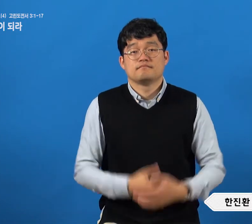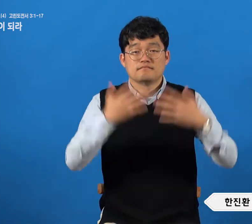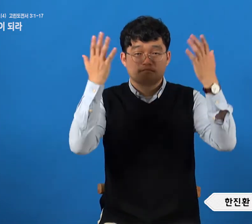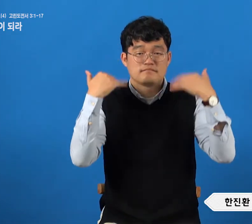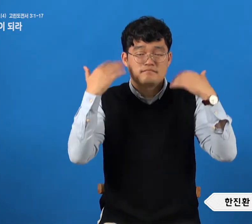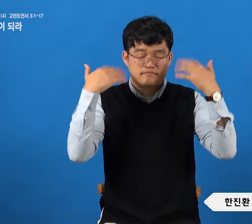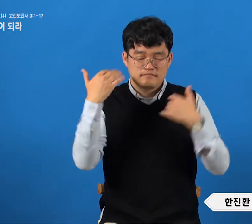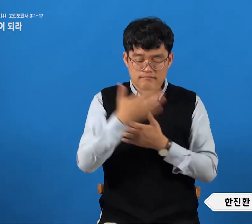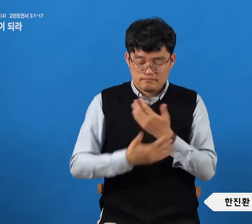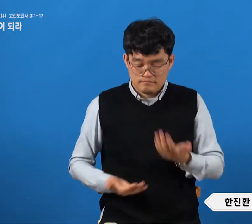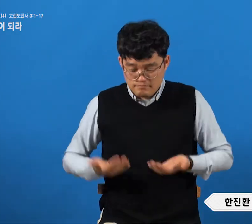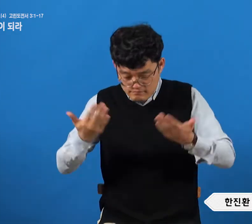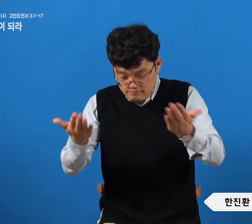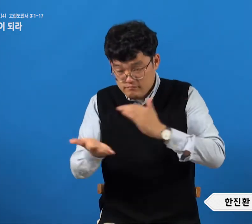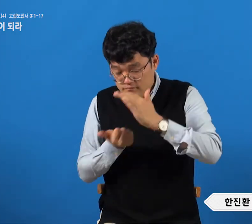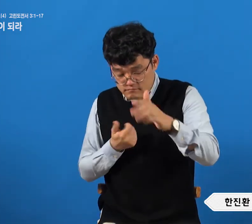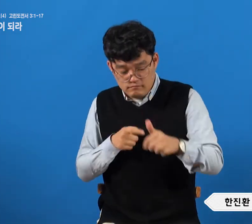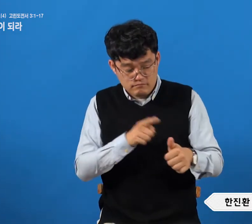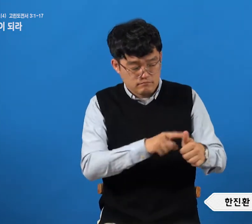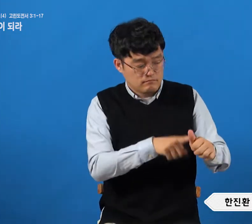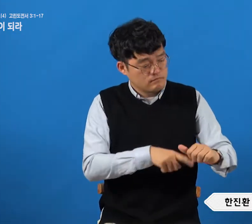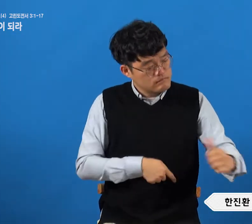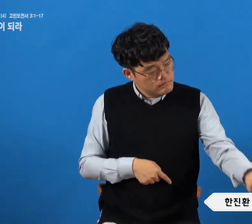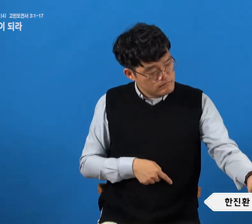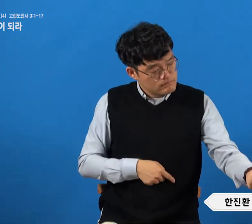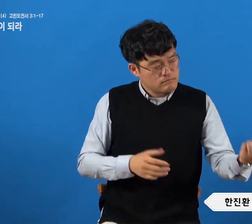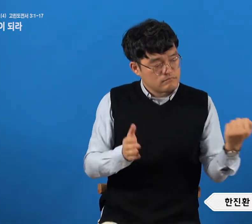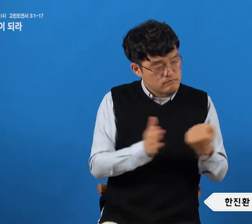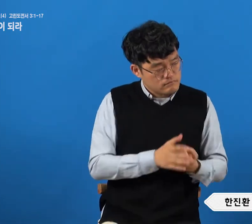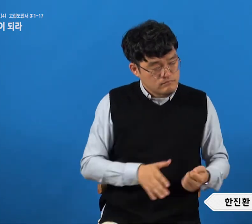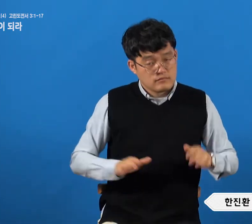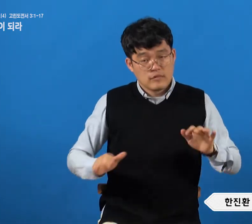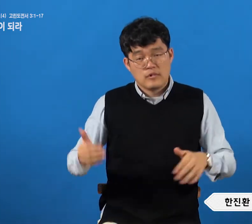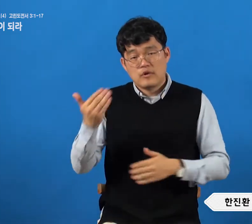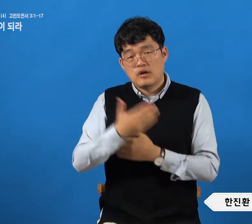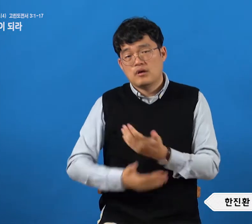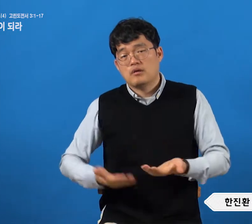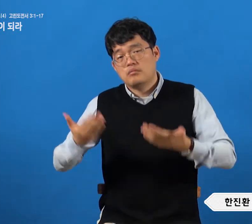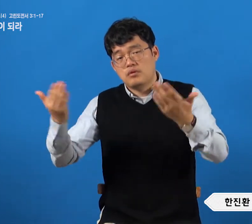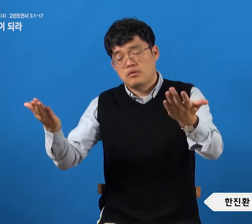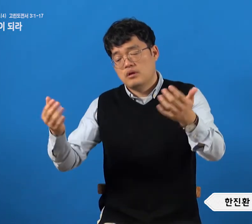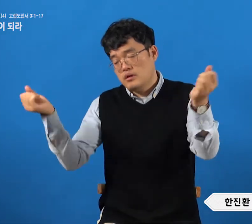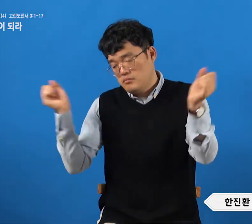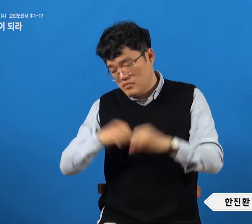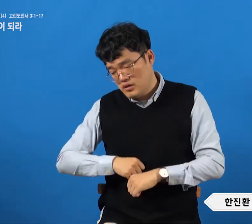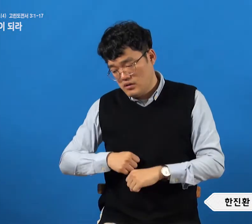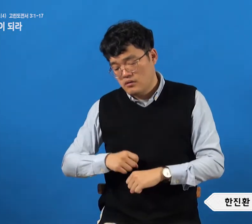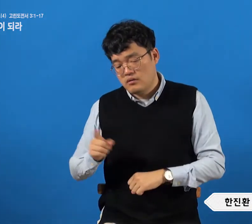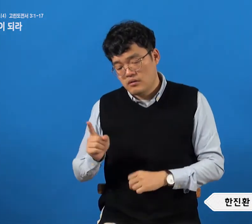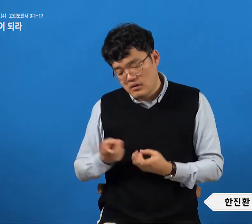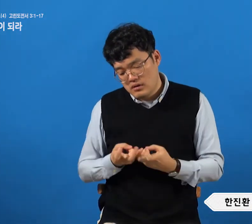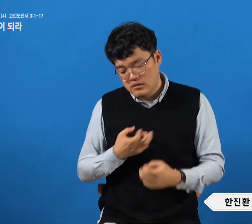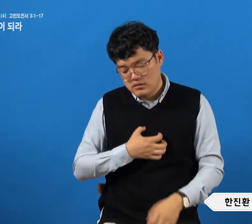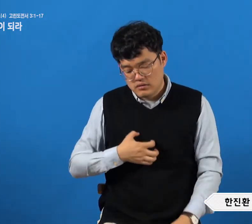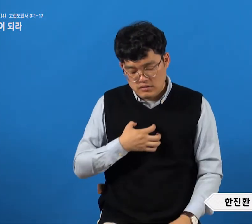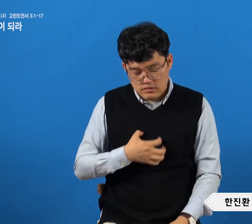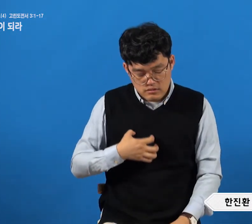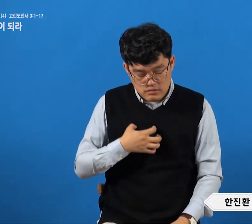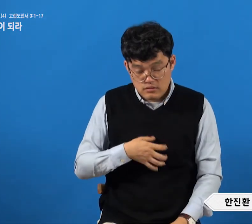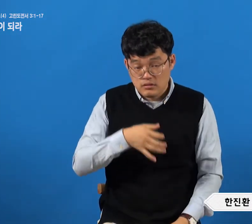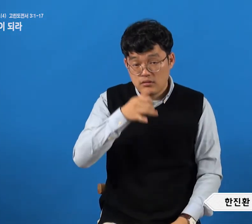학예 봉사 시작하기도 전에 사람이 죽었으니까 이번 봉사는 완전히 죽쓰는 거 아닌가 걱정을 많이